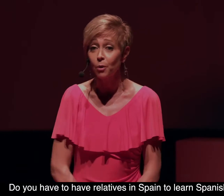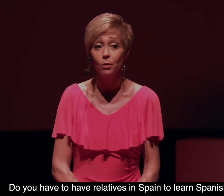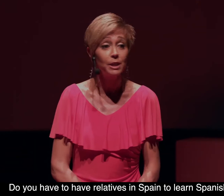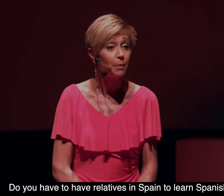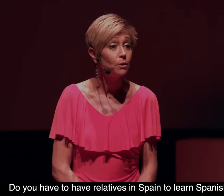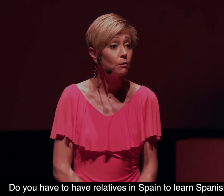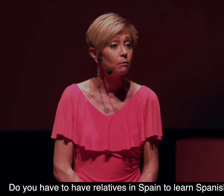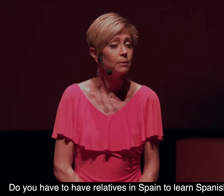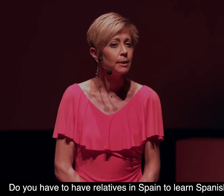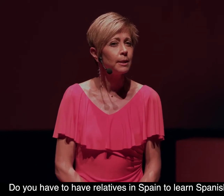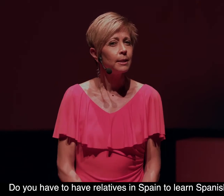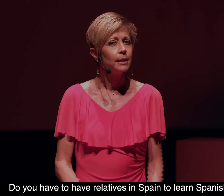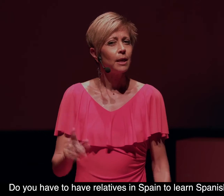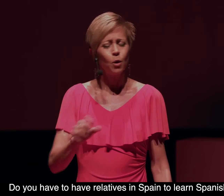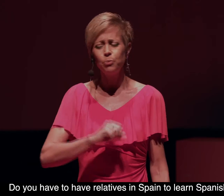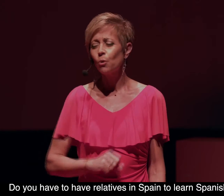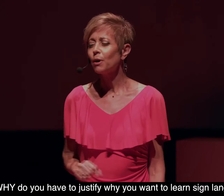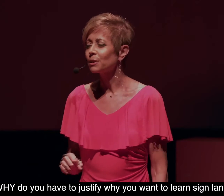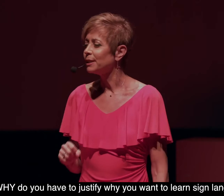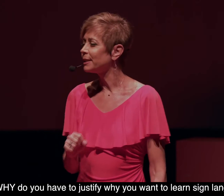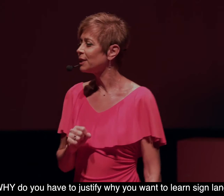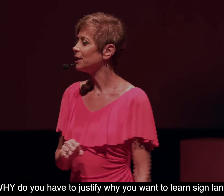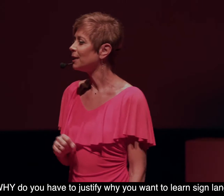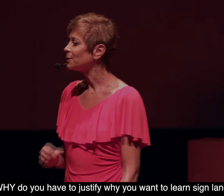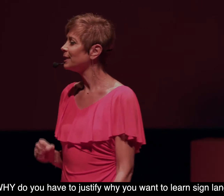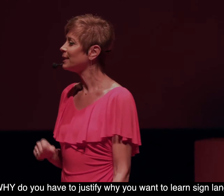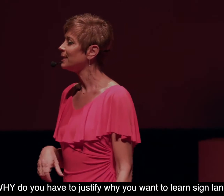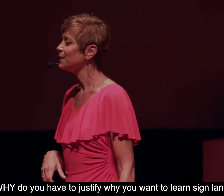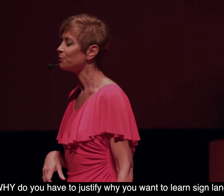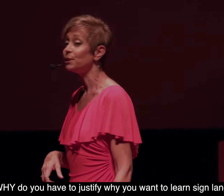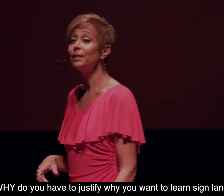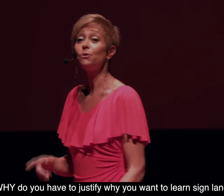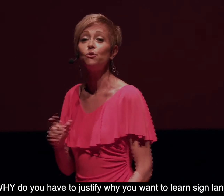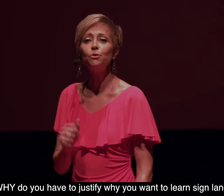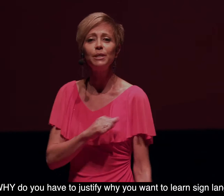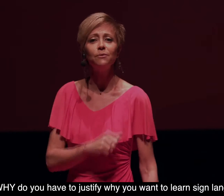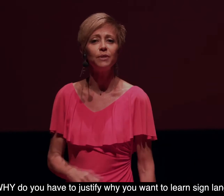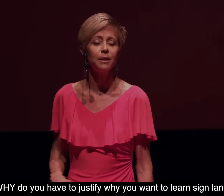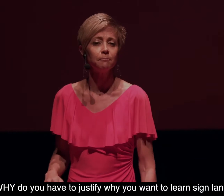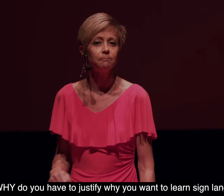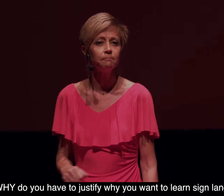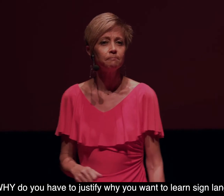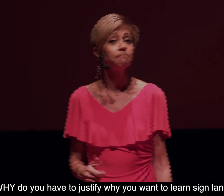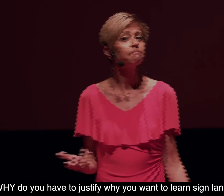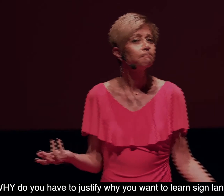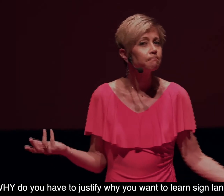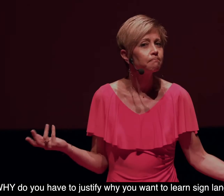apprendre l'espagnol? Alors pourquoi, lorsqu'il s'agit de la langue des signes, faut-il se justifier?